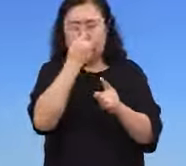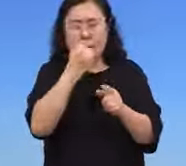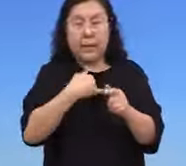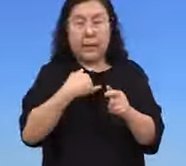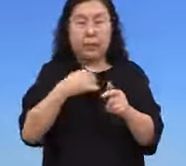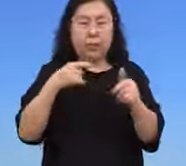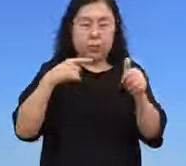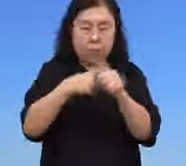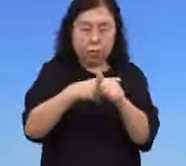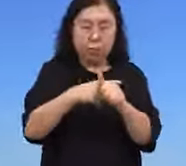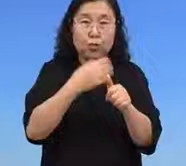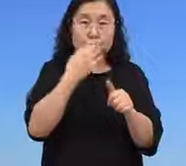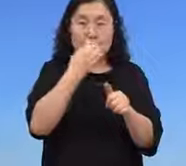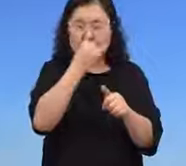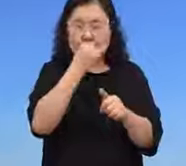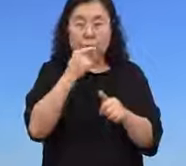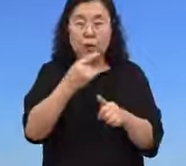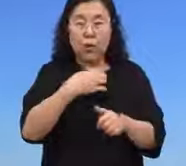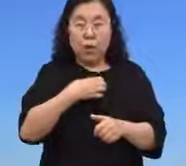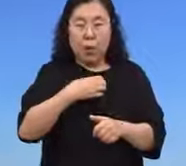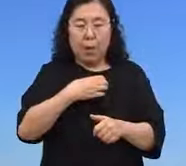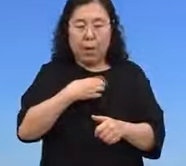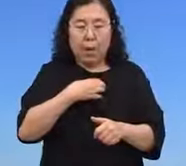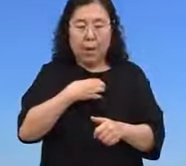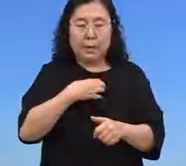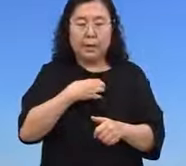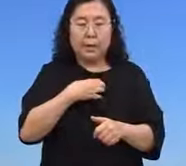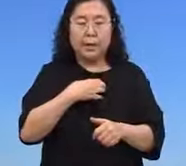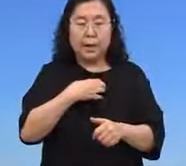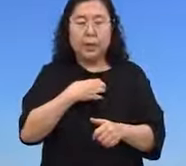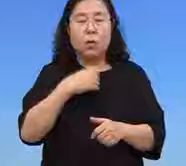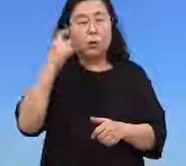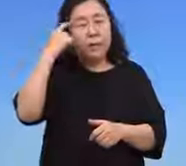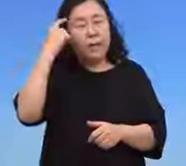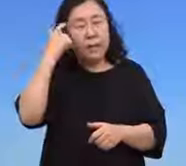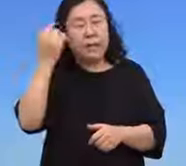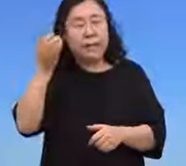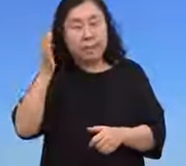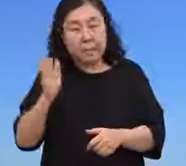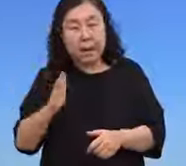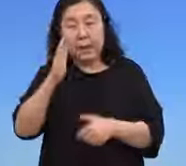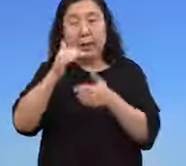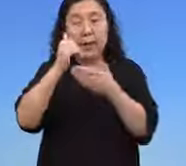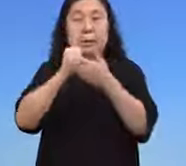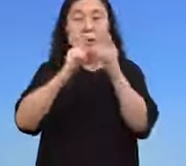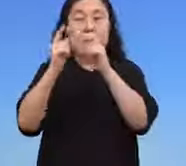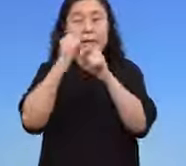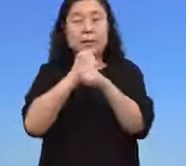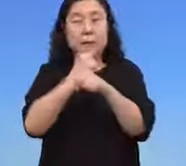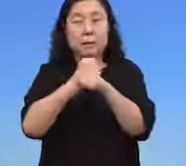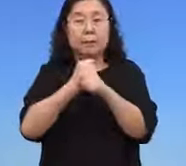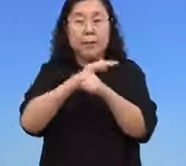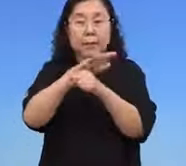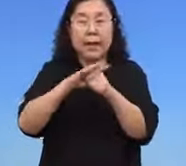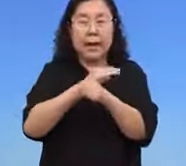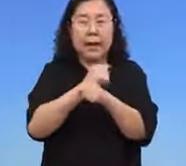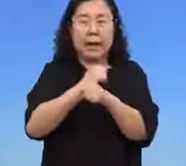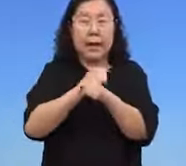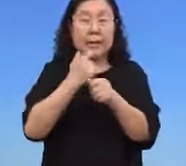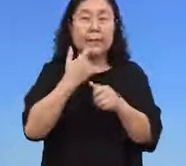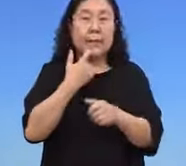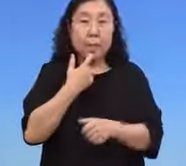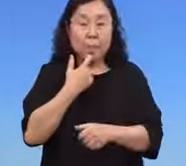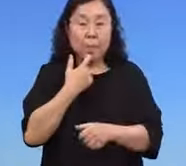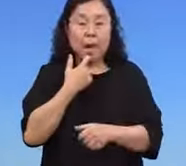나까지 죽일지 모른다. 야곱은 지금 이런 것들이 위험한 상황이라 생각했습니다. 그런데 하나님은 말씀하십니다. 사랑하는